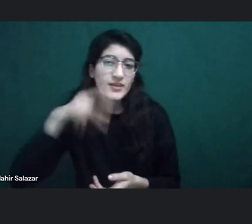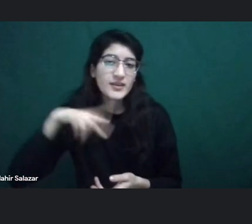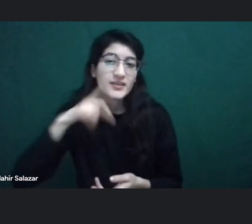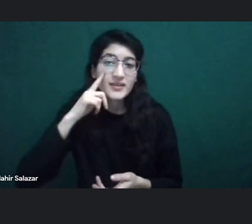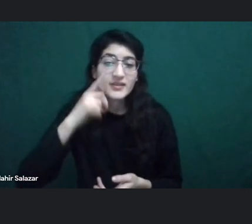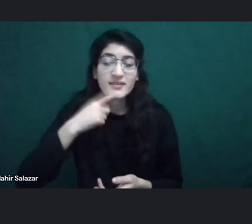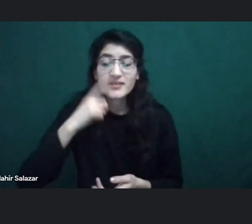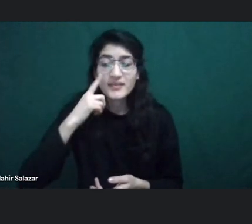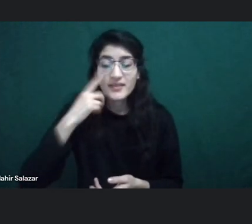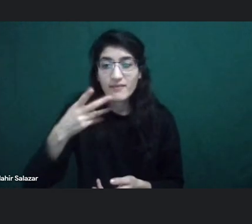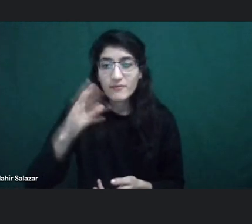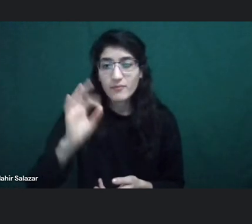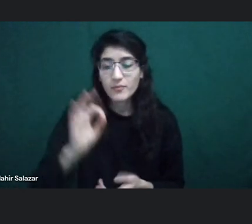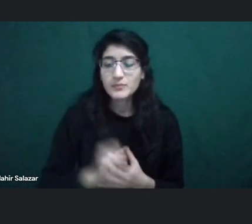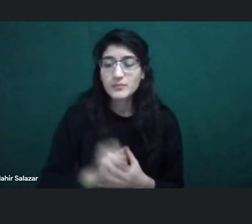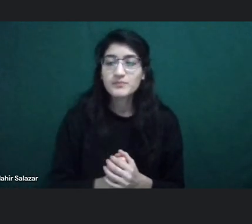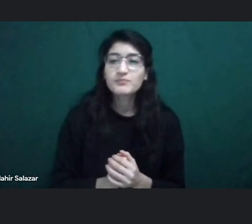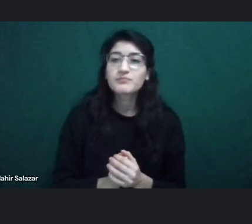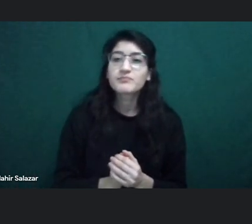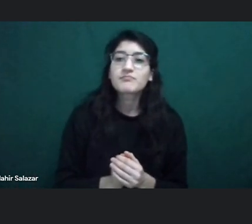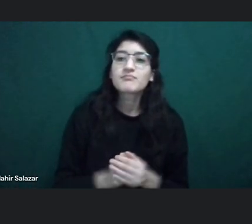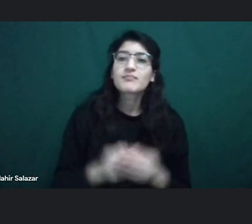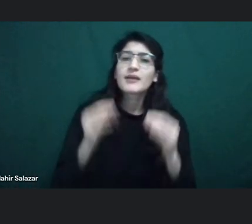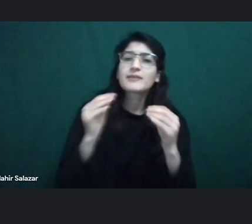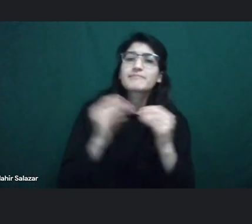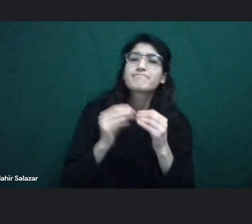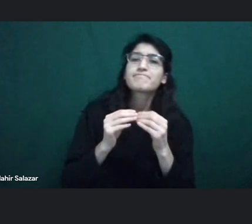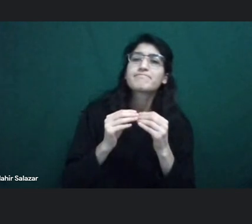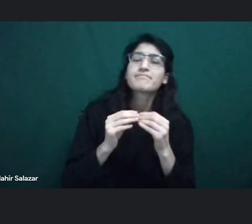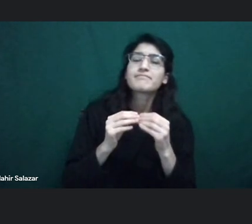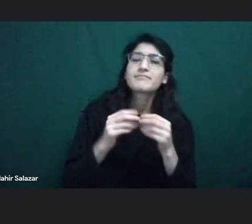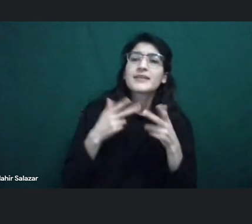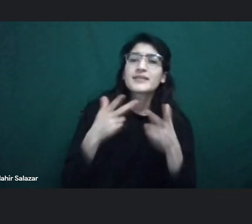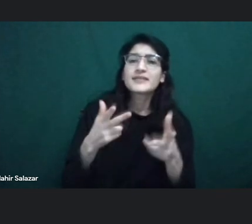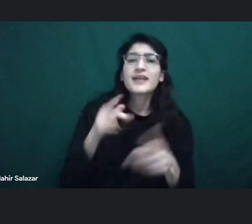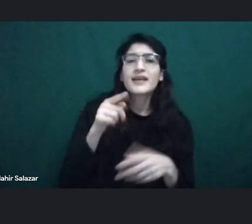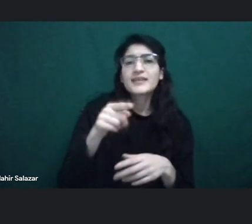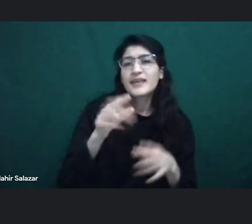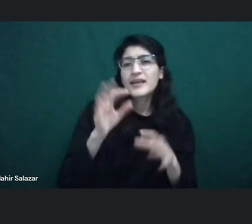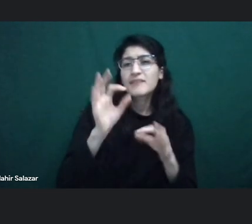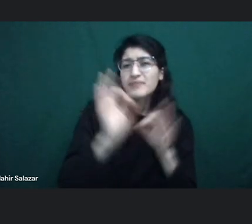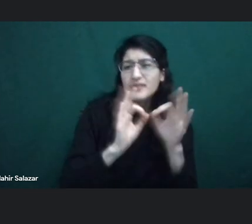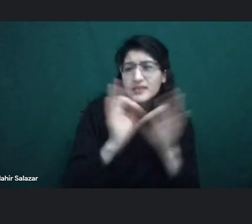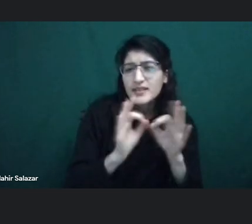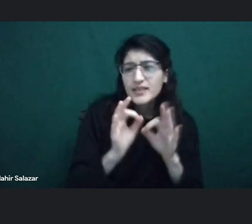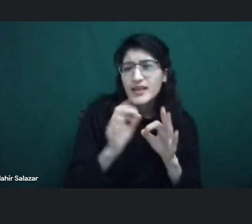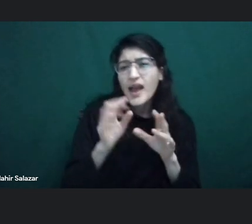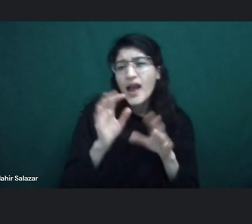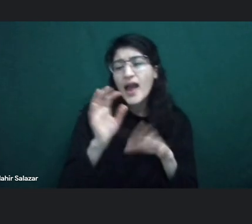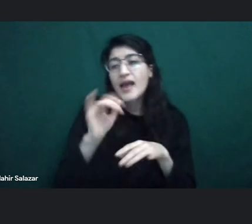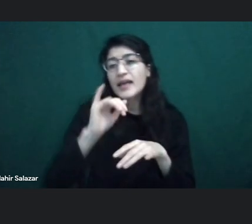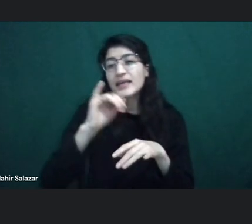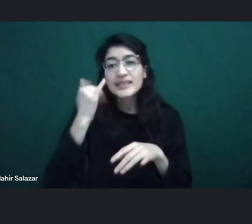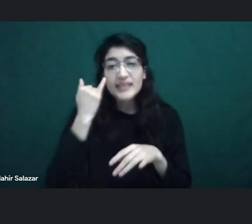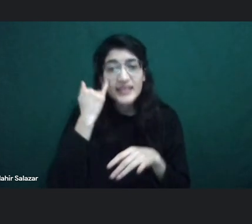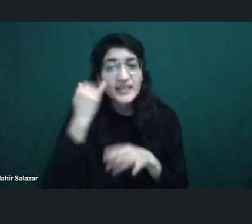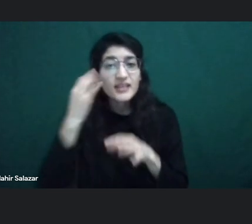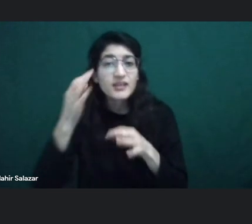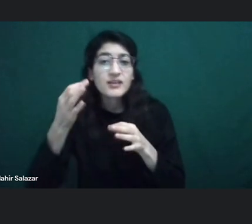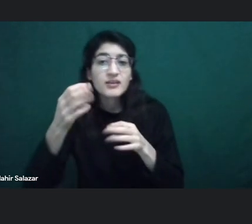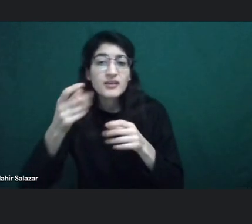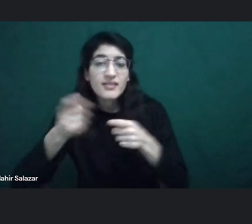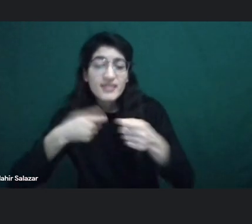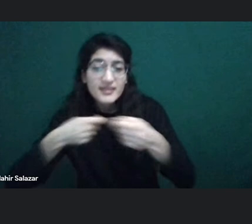profesora, es diseñar y gestionar. Sí, o diseño y gestión, porque se acuerdan que se pueden reemplazar. Voy